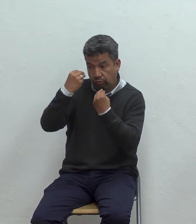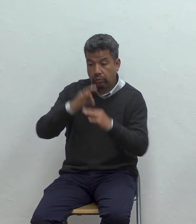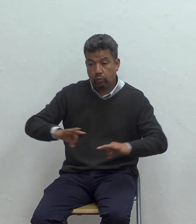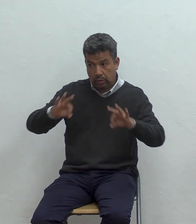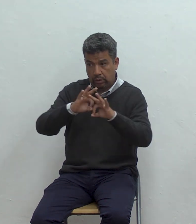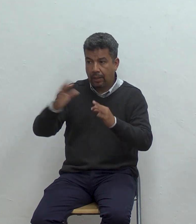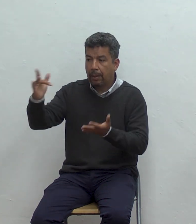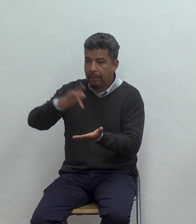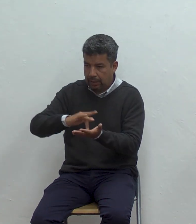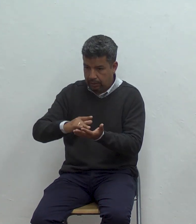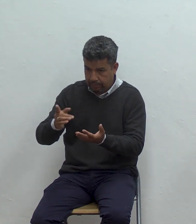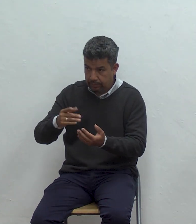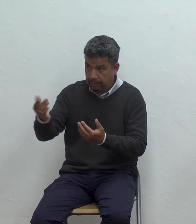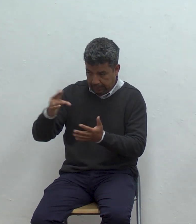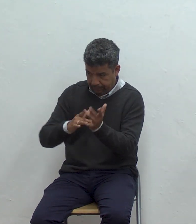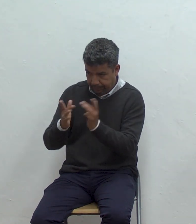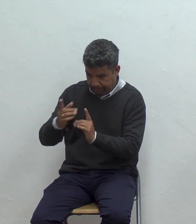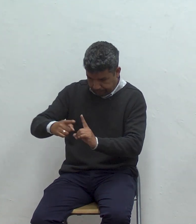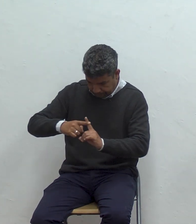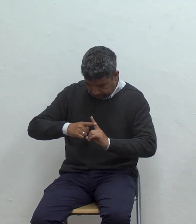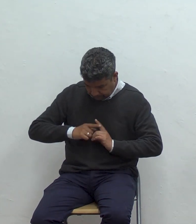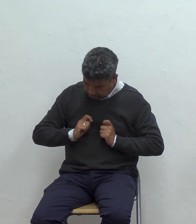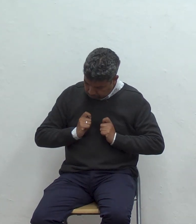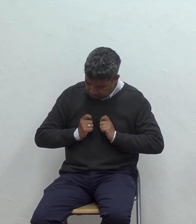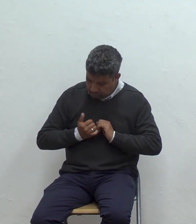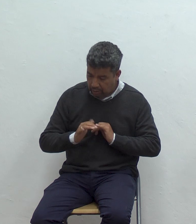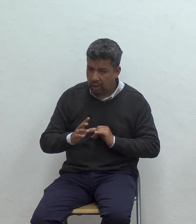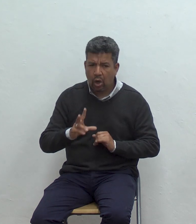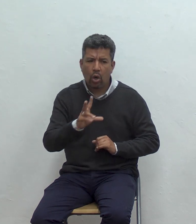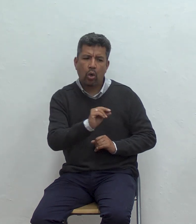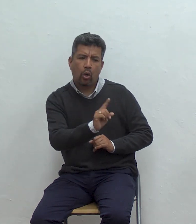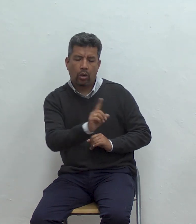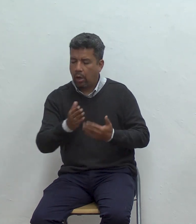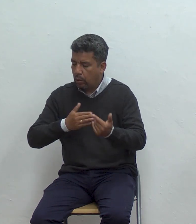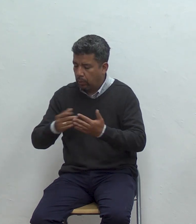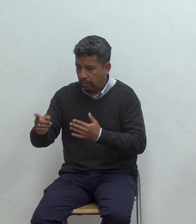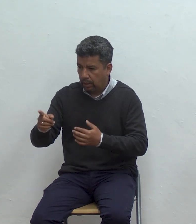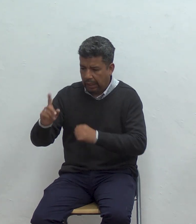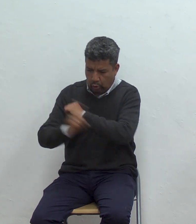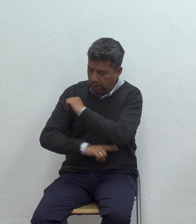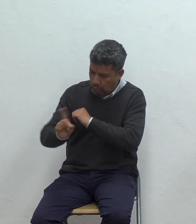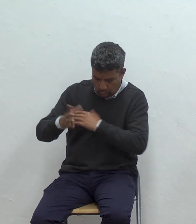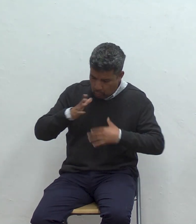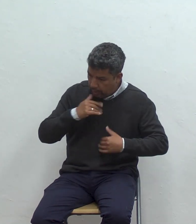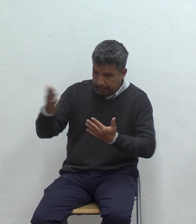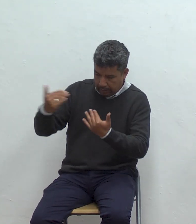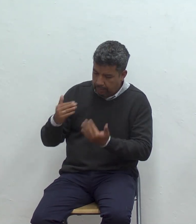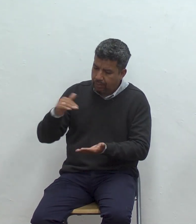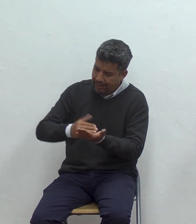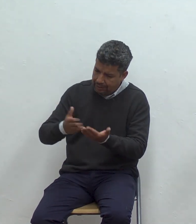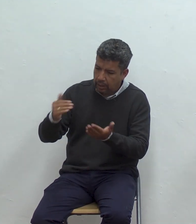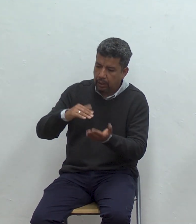iglesia, venga, entre Jesús, entra Jesús. No, pero yo, no importa, ni Él te condena, ven para acá. Y no vuelvas